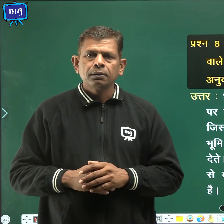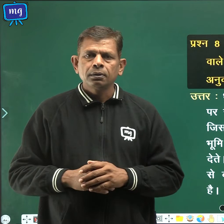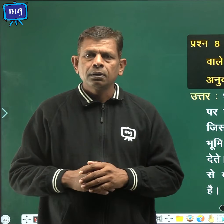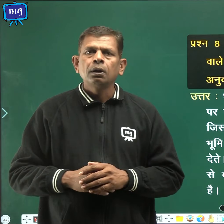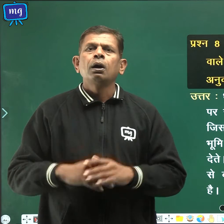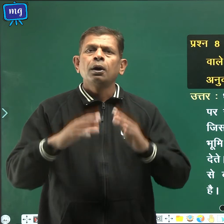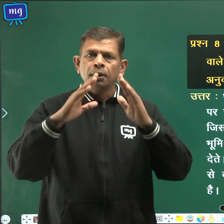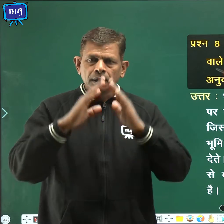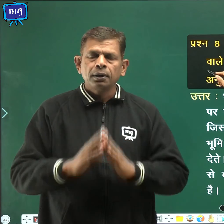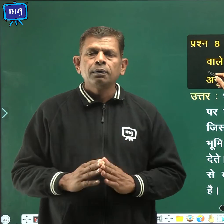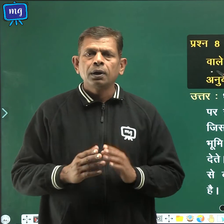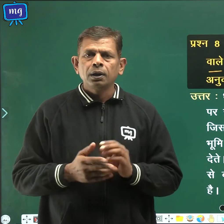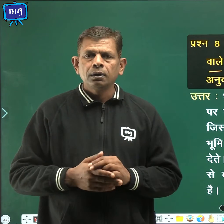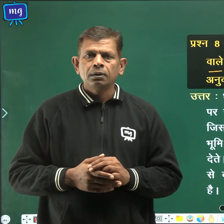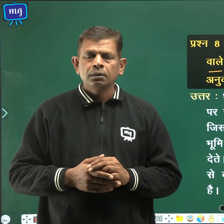रहने वाले